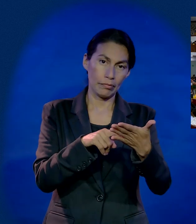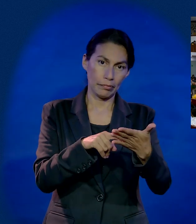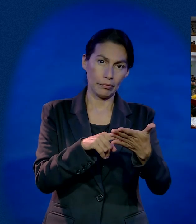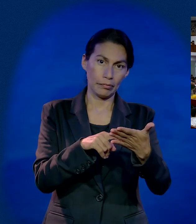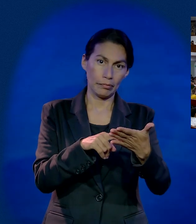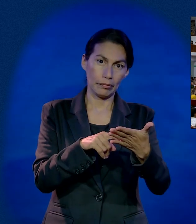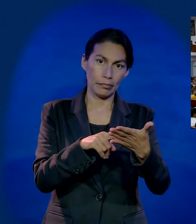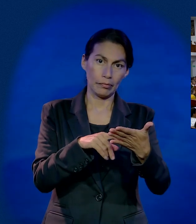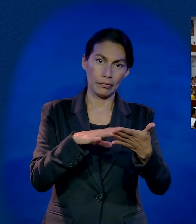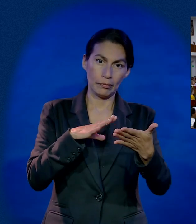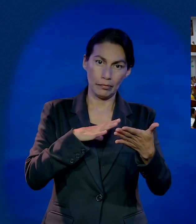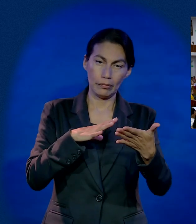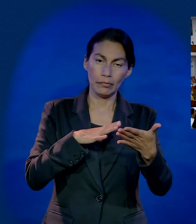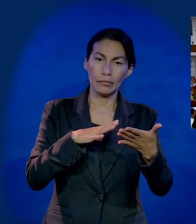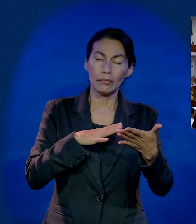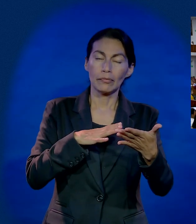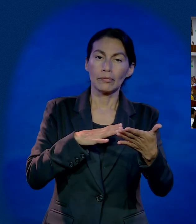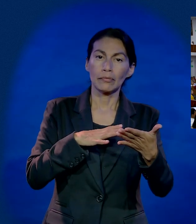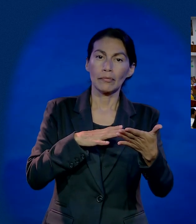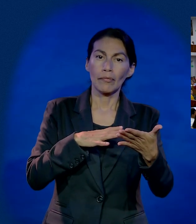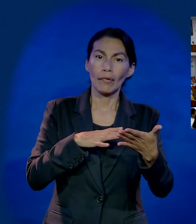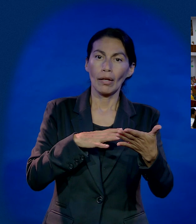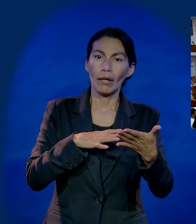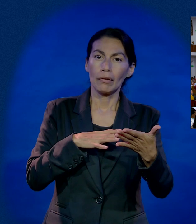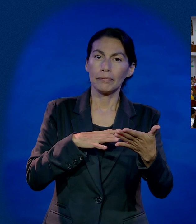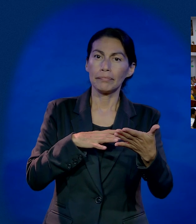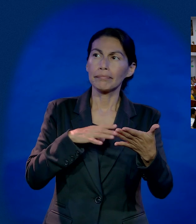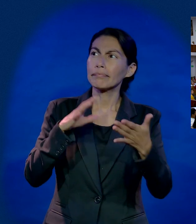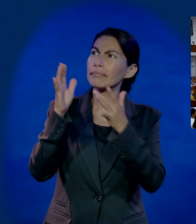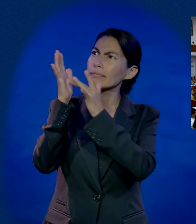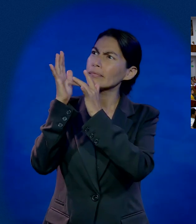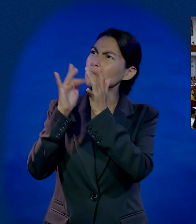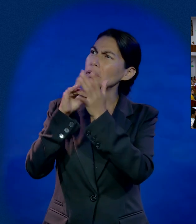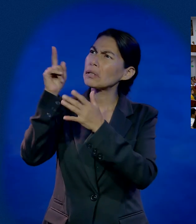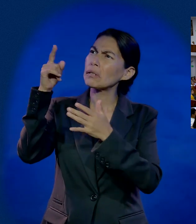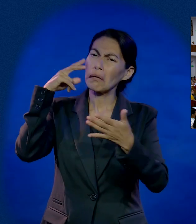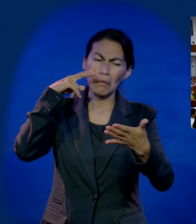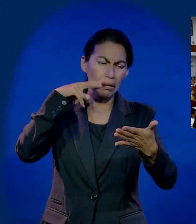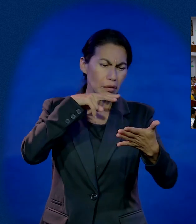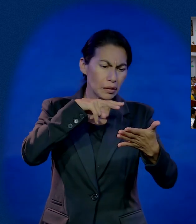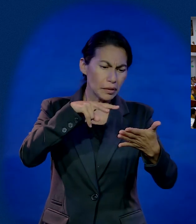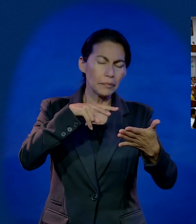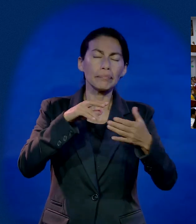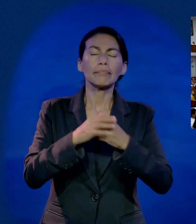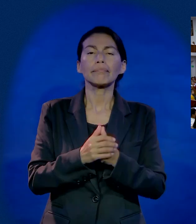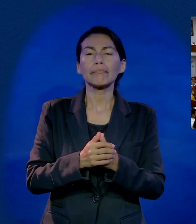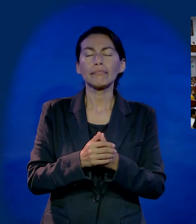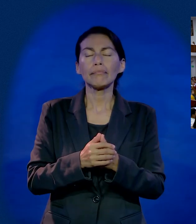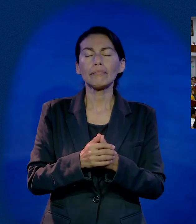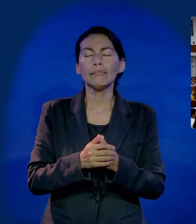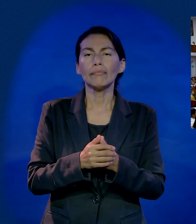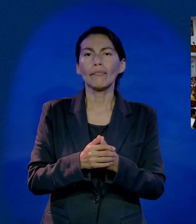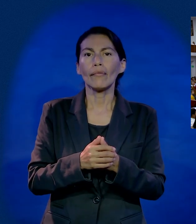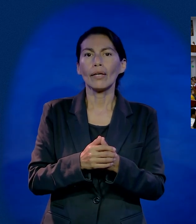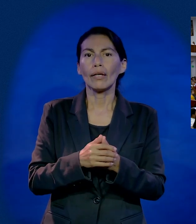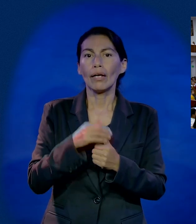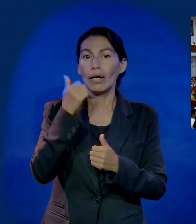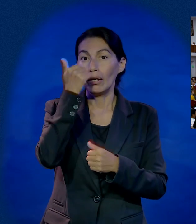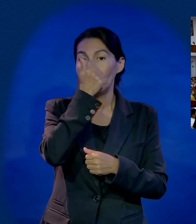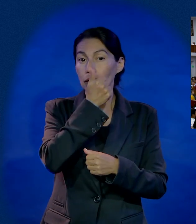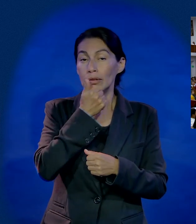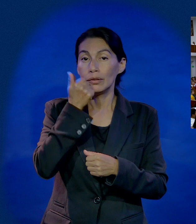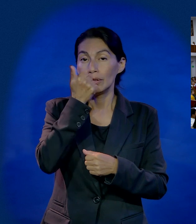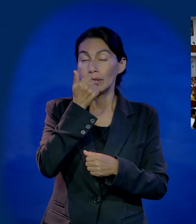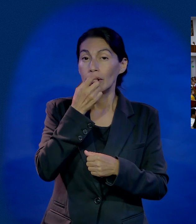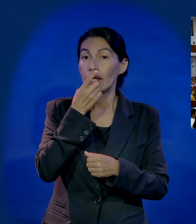compartir y recordar algo que está en la Biblia, que solamente se puede entender con los ojos de Jesús, como Dios lo ve. El Evangelio